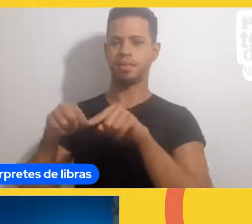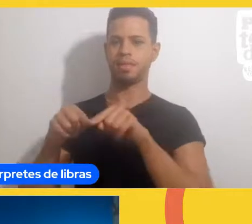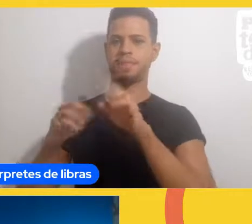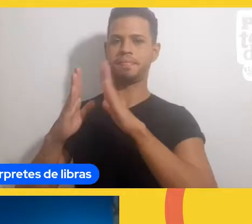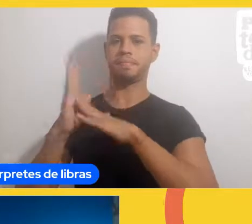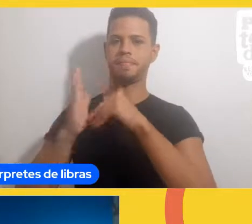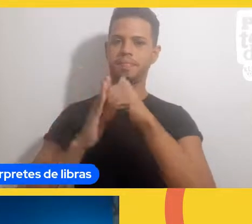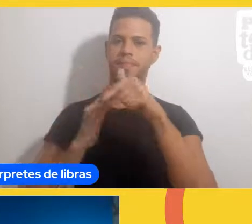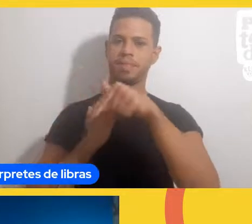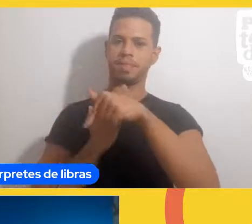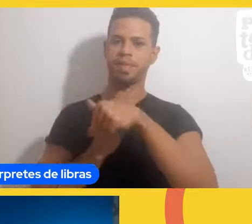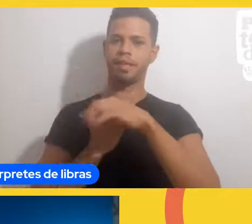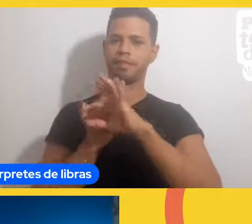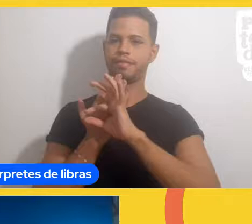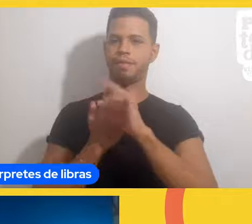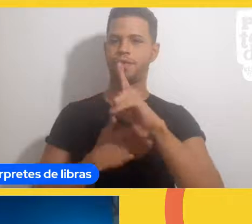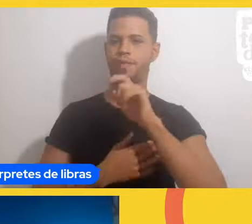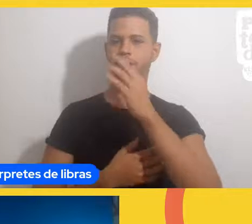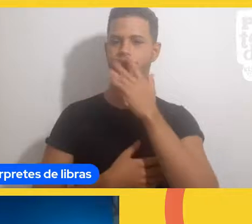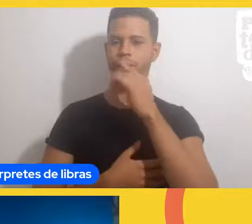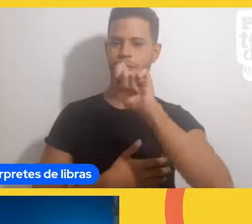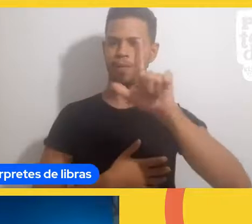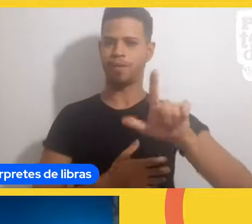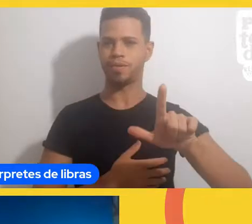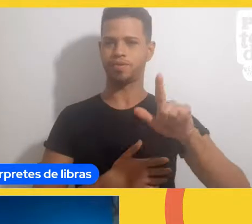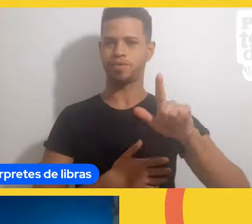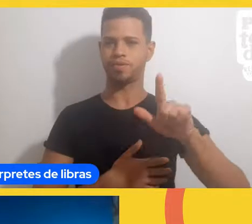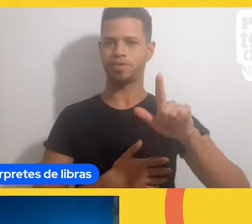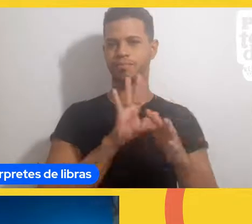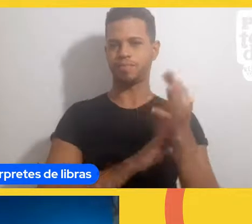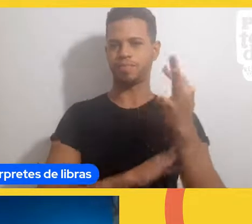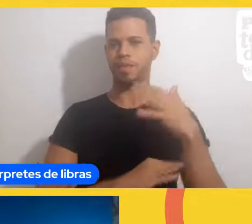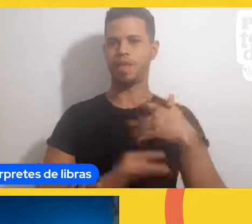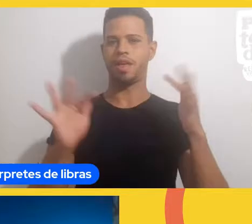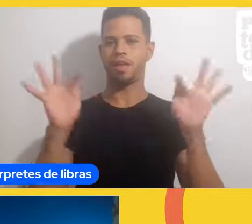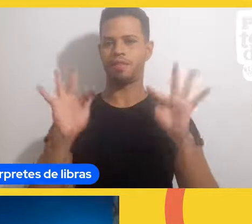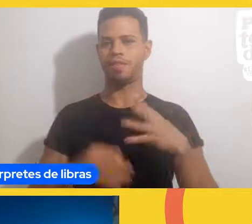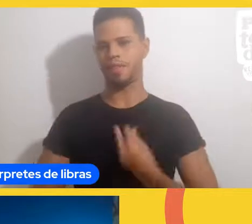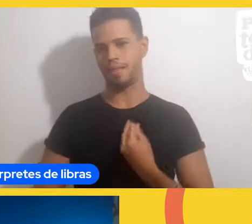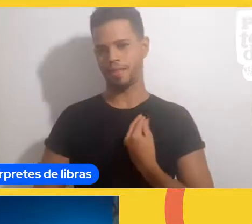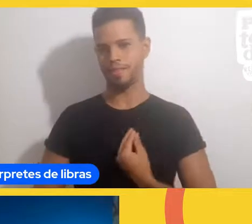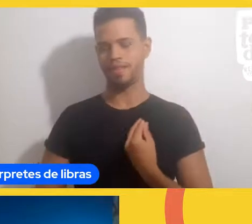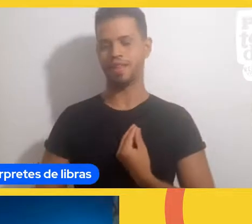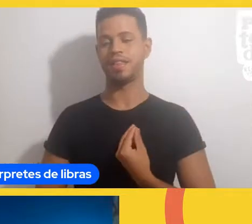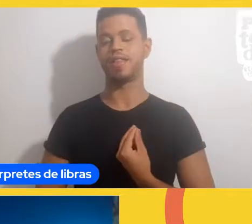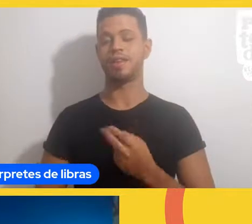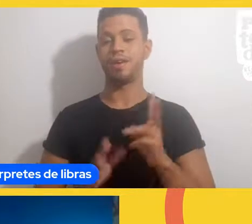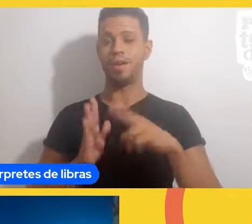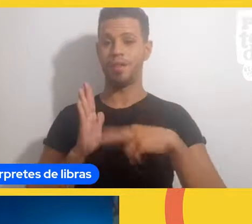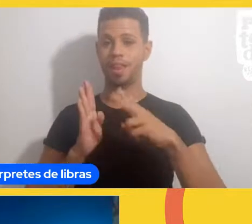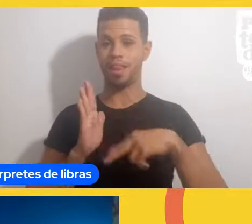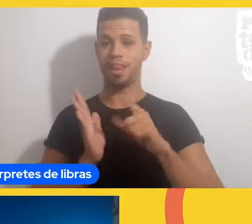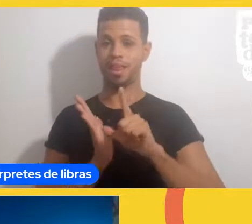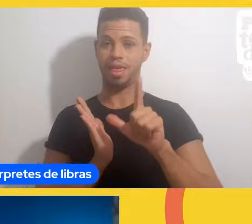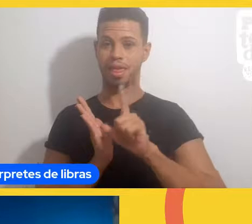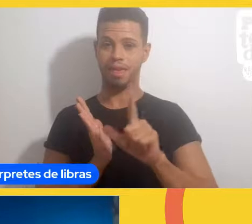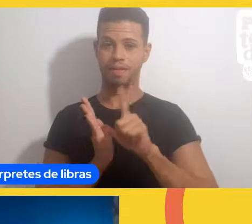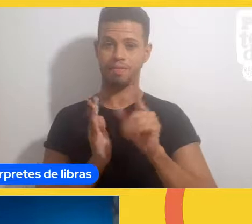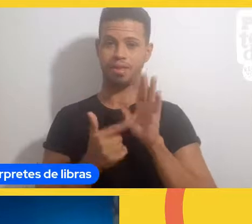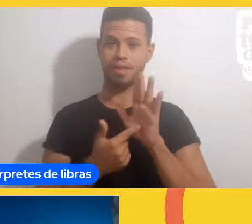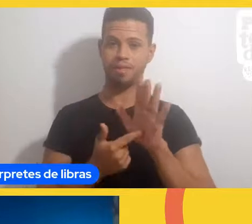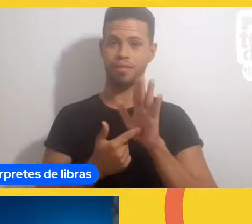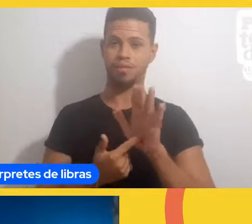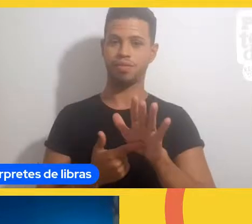um fundo azul. Estou muito feliz em estar aqui. Esse livro que você estava mostrando, apresentando,